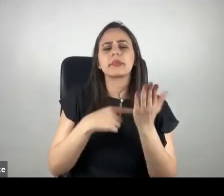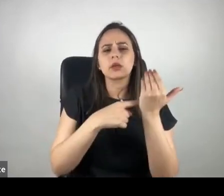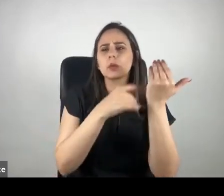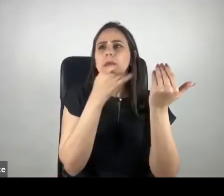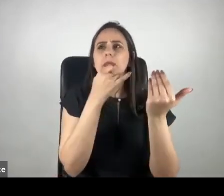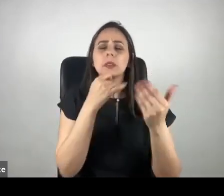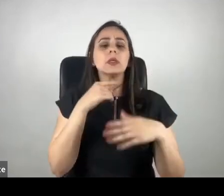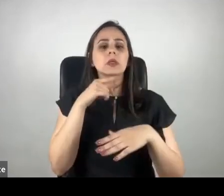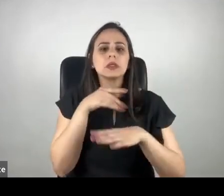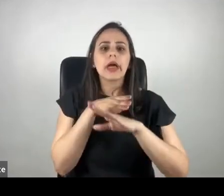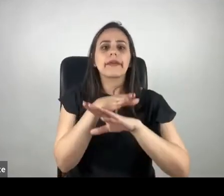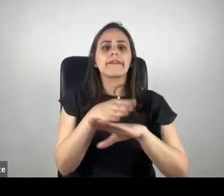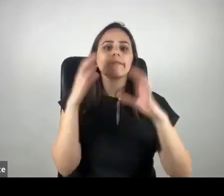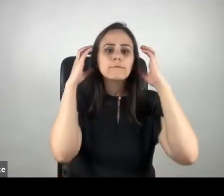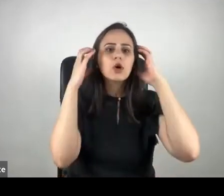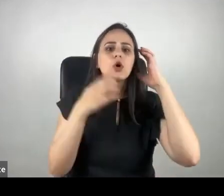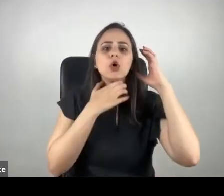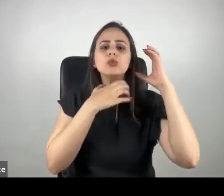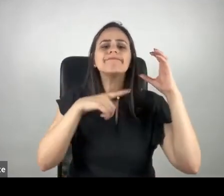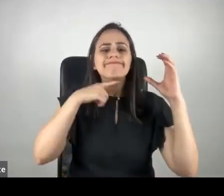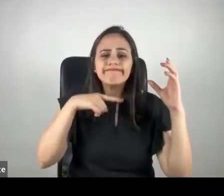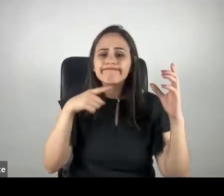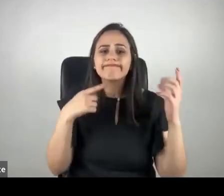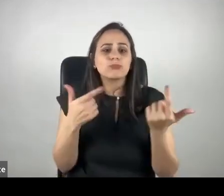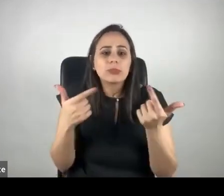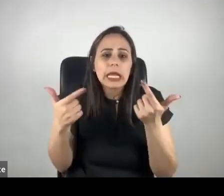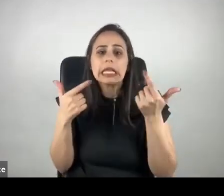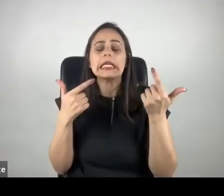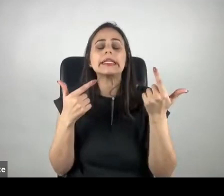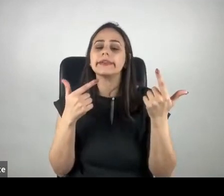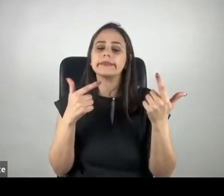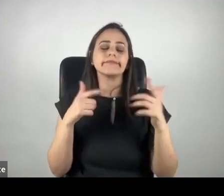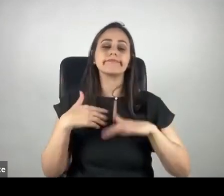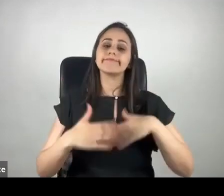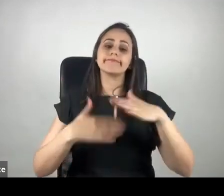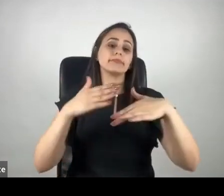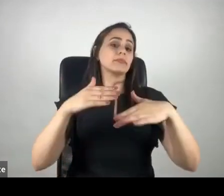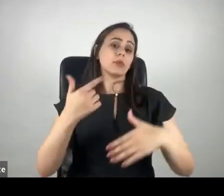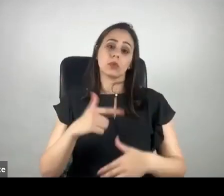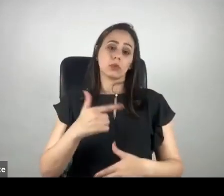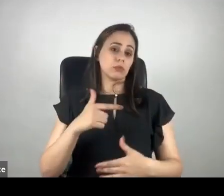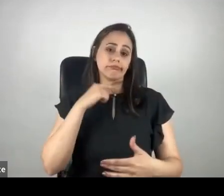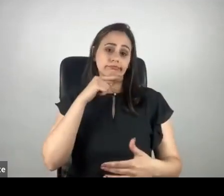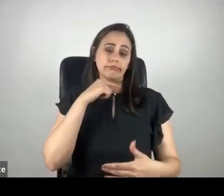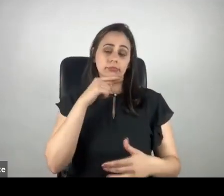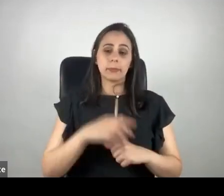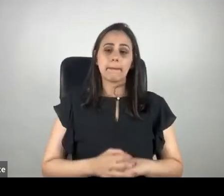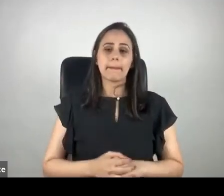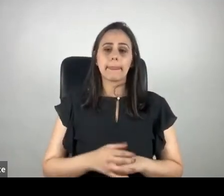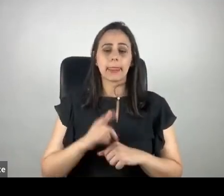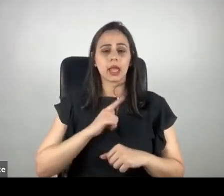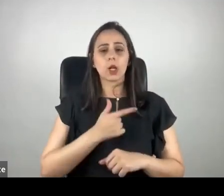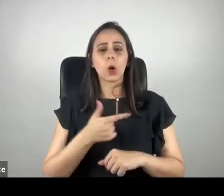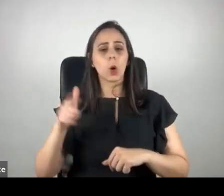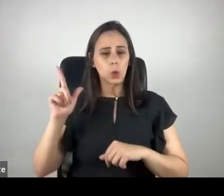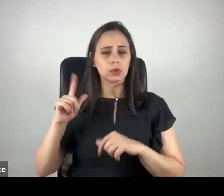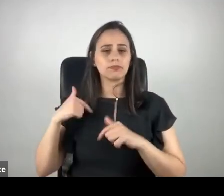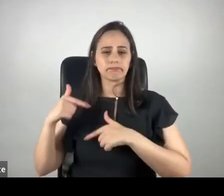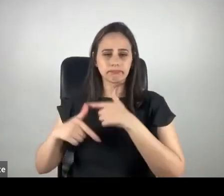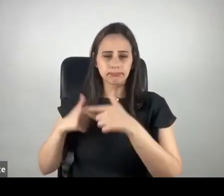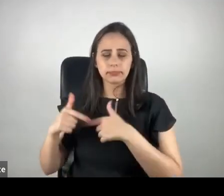acabaram não se desenvolvendo. Até num conselho que eu faço parte, chama EpiSurdo, que a gente trabalha